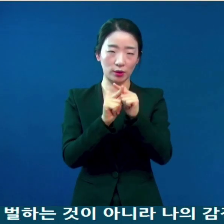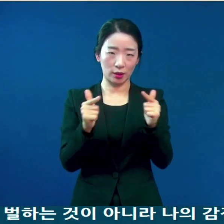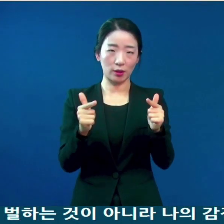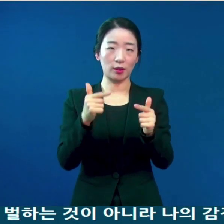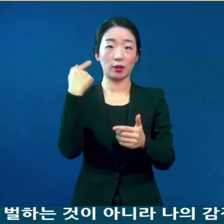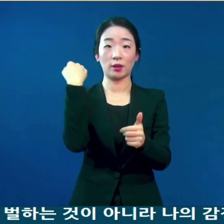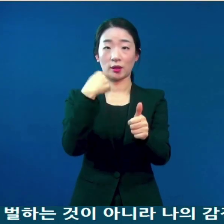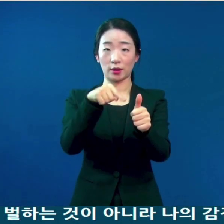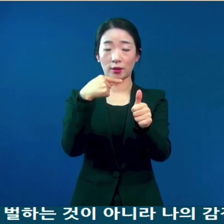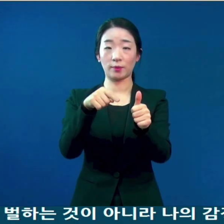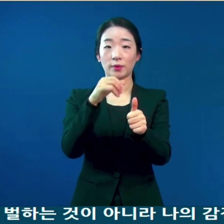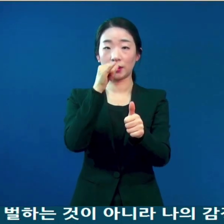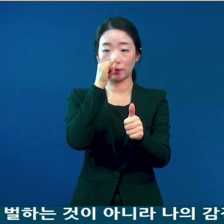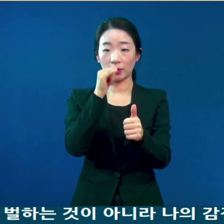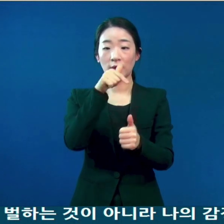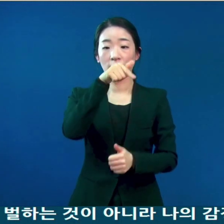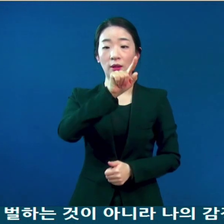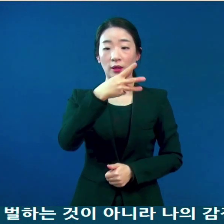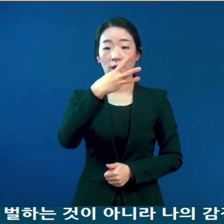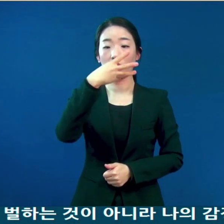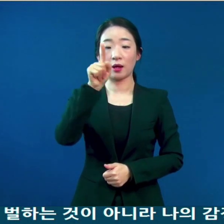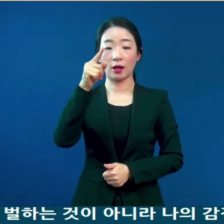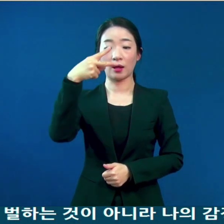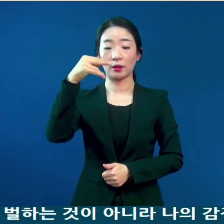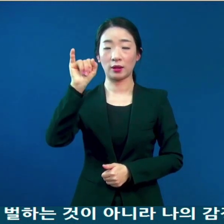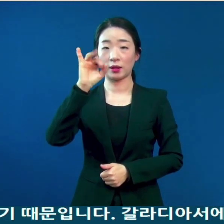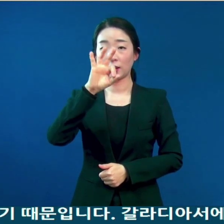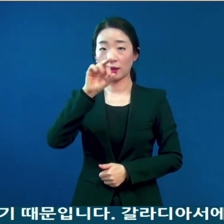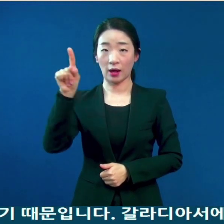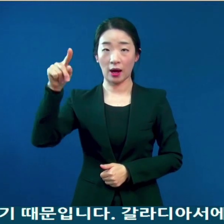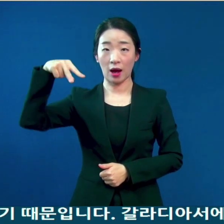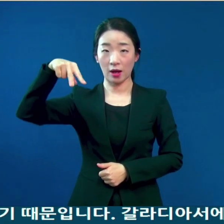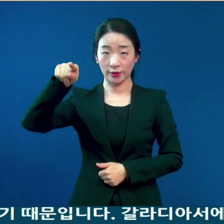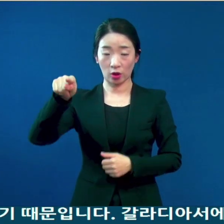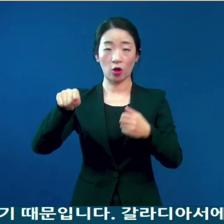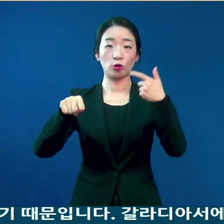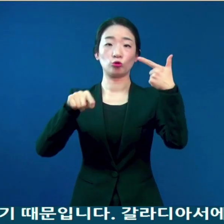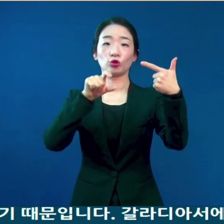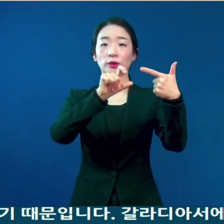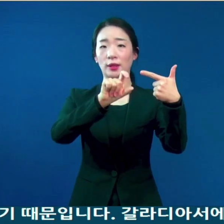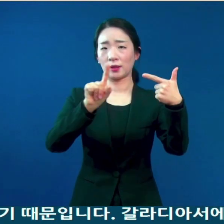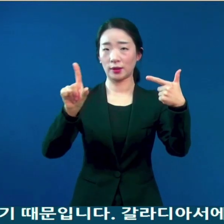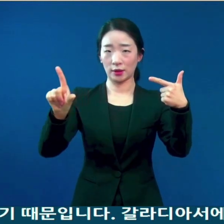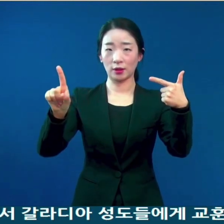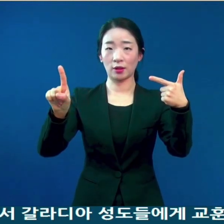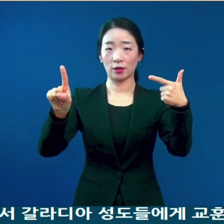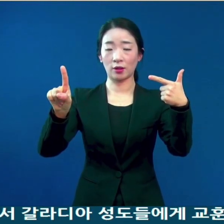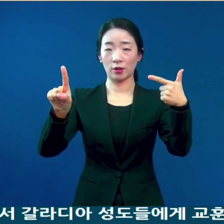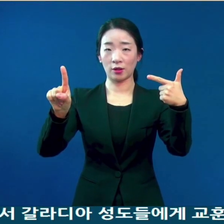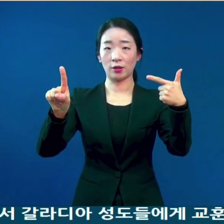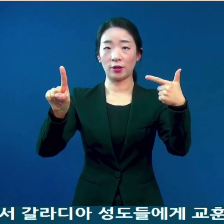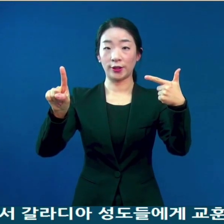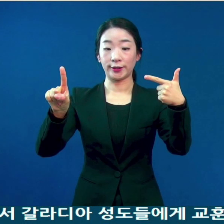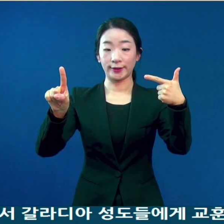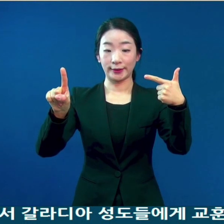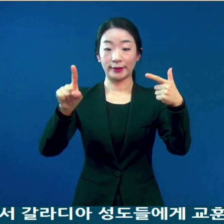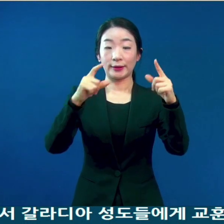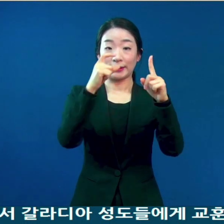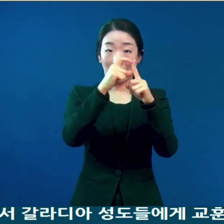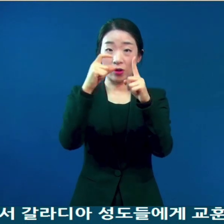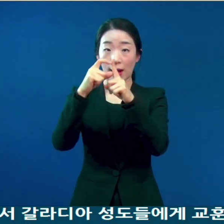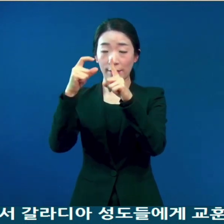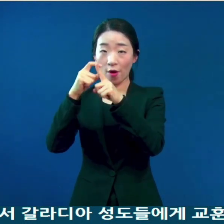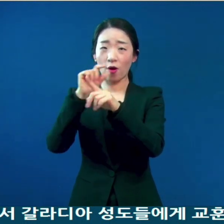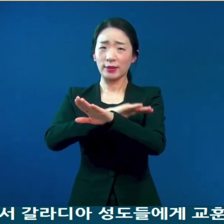갈라디아서 6장 1절을 보겠는데 짧은 절이지만 많은 내용이 함축되어 있습니다. 한 단어 한 단어를 살펴보셔야